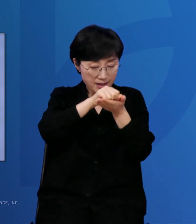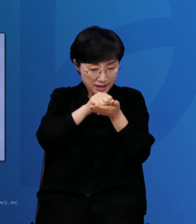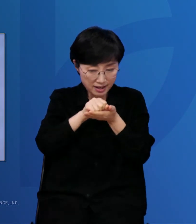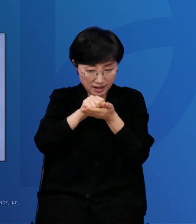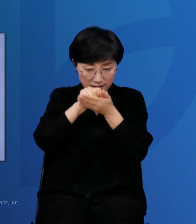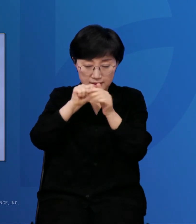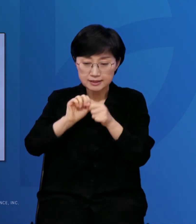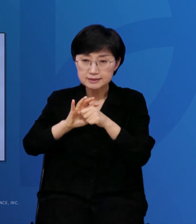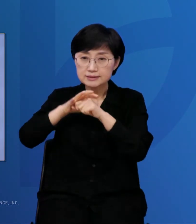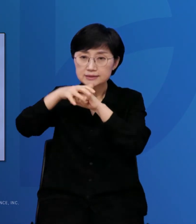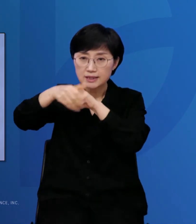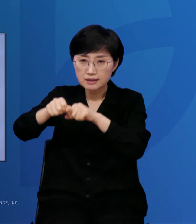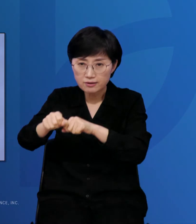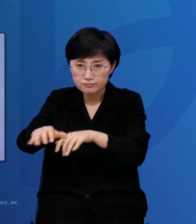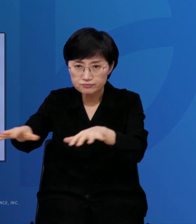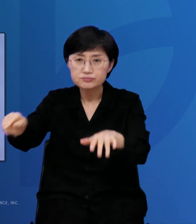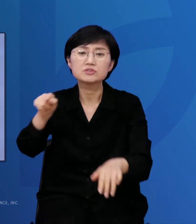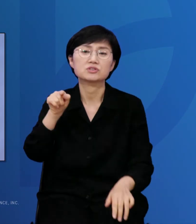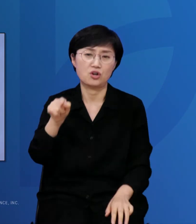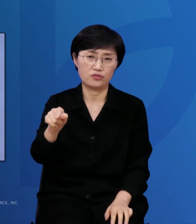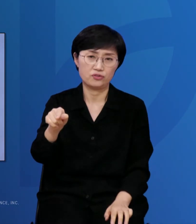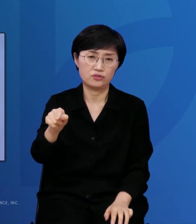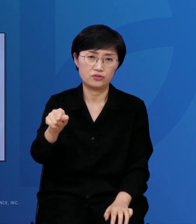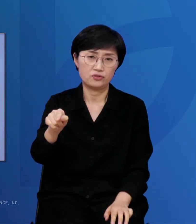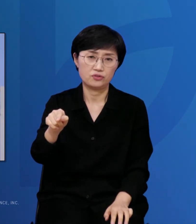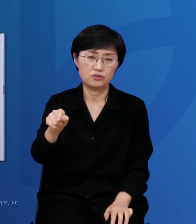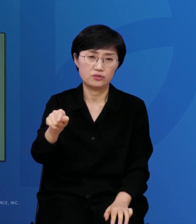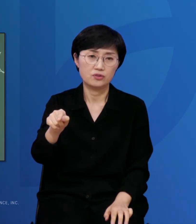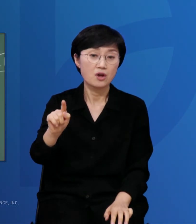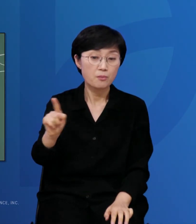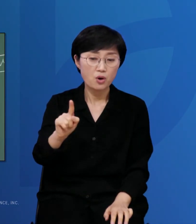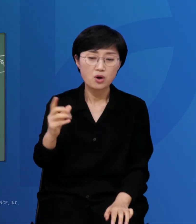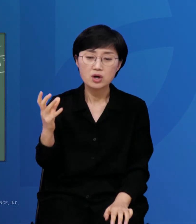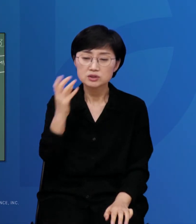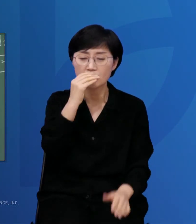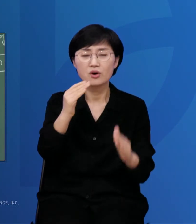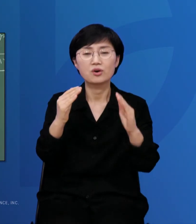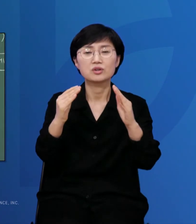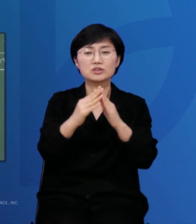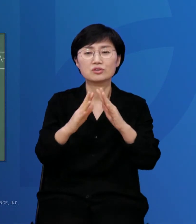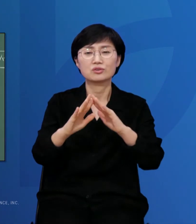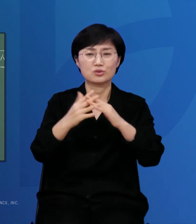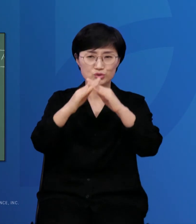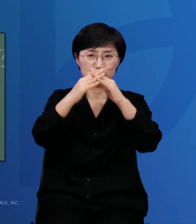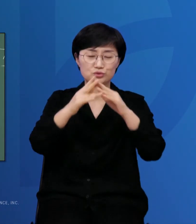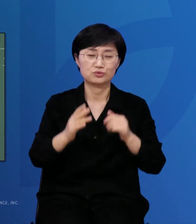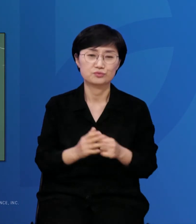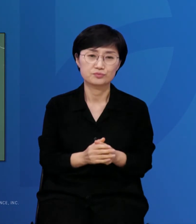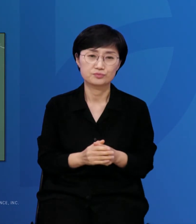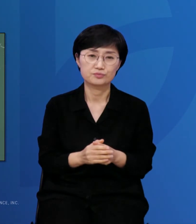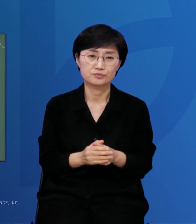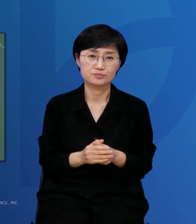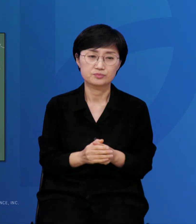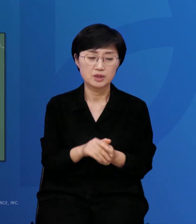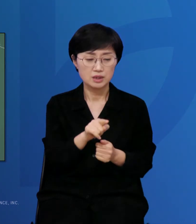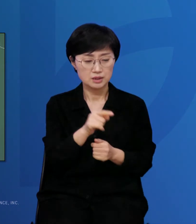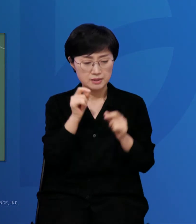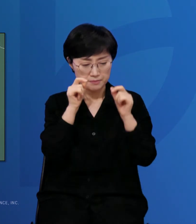也就是说，将神的应许让它世界化。 그걸라고 성전 짓는 겁니다. 因为这个我们建造。 이 눈만 뜨면 어마어마하죠 이제. 没有比这更大的事了。 그래서 여러분들이